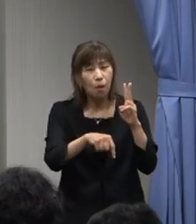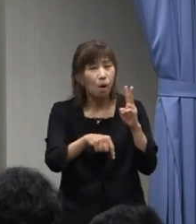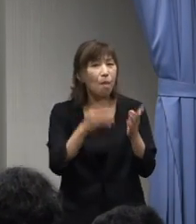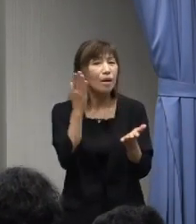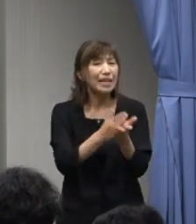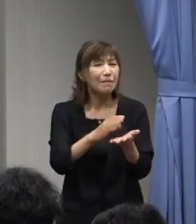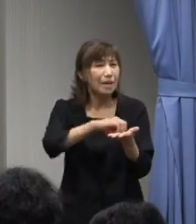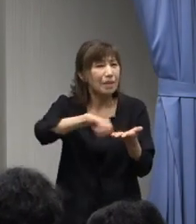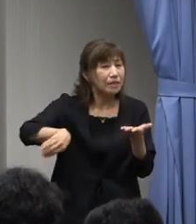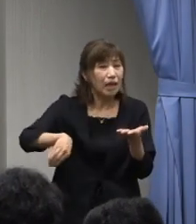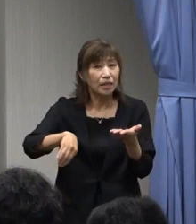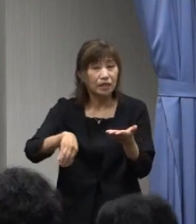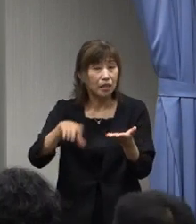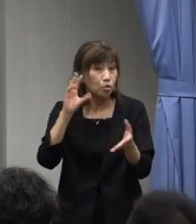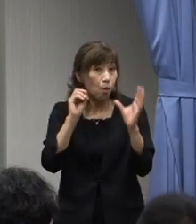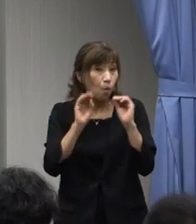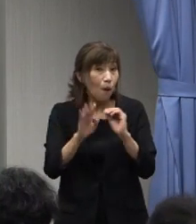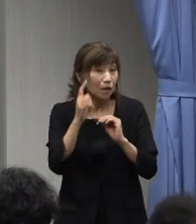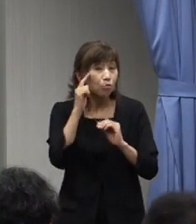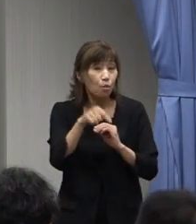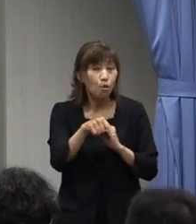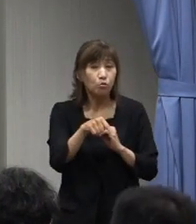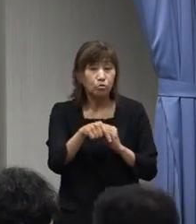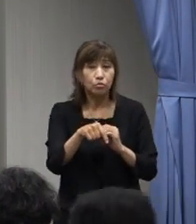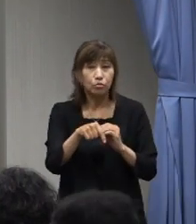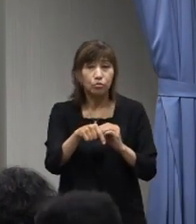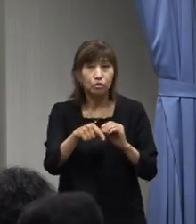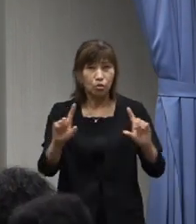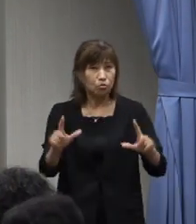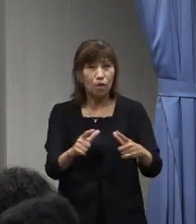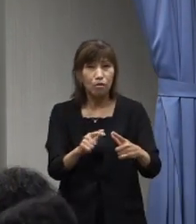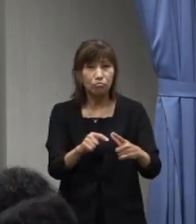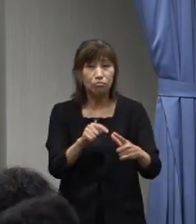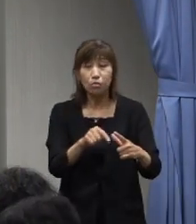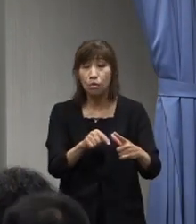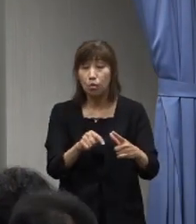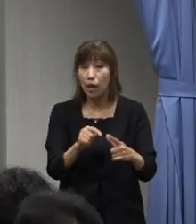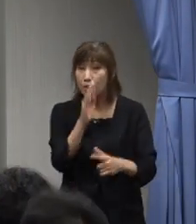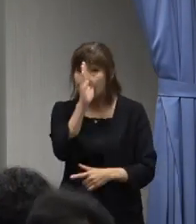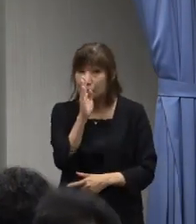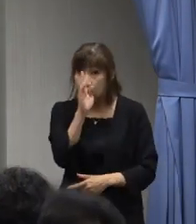そのいずれかに出れば撤退するという可能性があるので、そのあたりのリスクはどのように